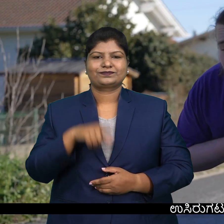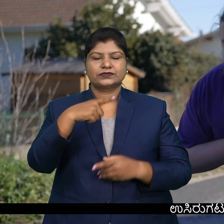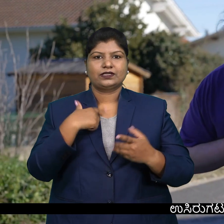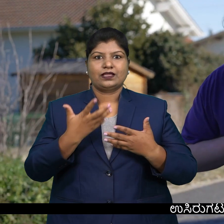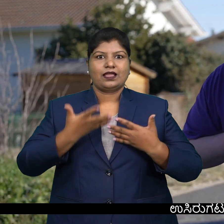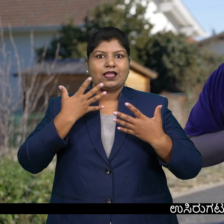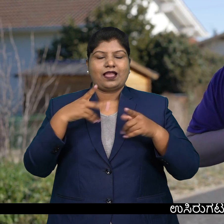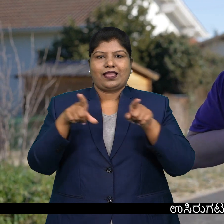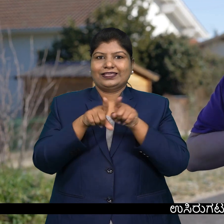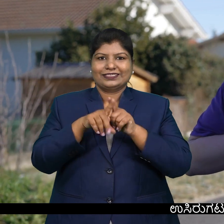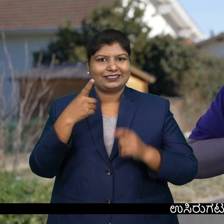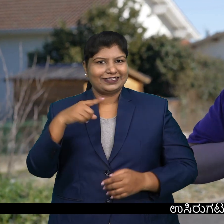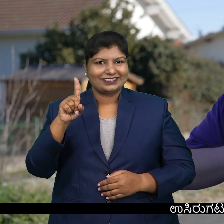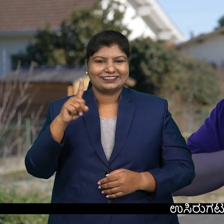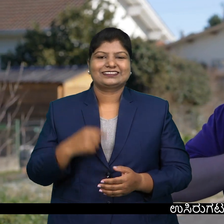ಉಸಿರುಗಟ್ಟುವಿಕೆಯ ಸರಿಯೇ?